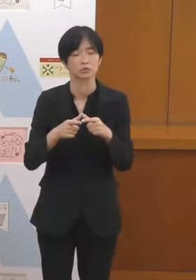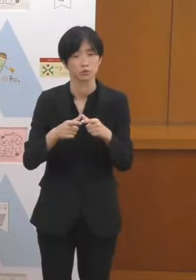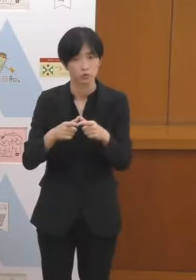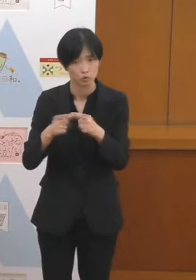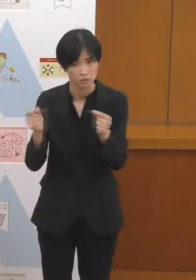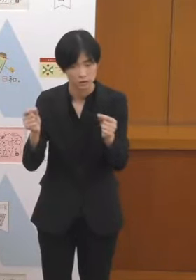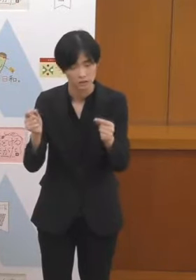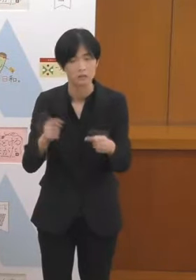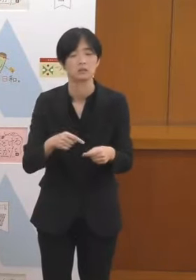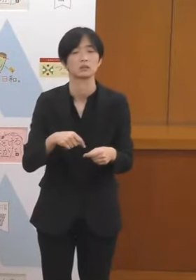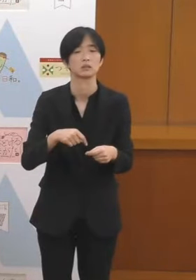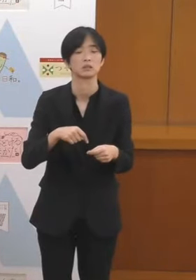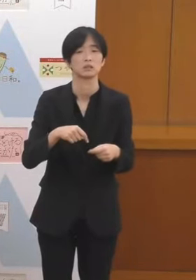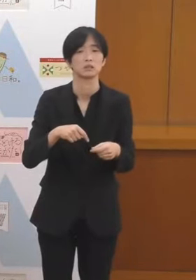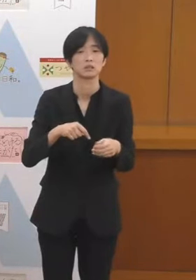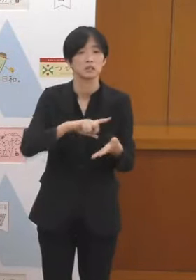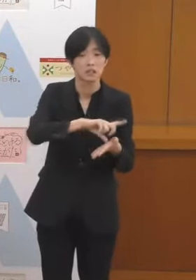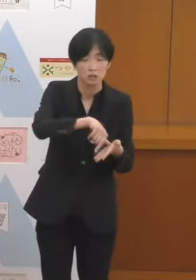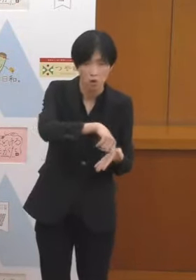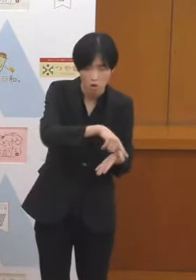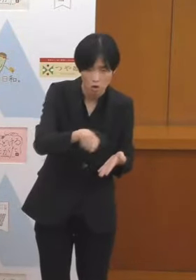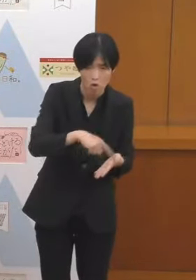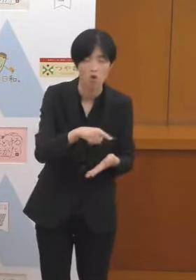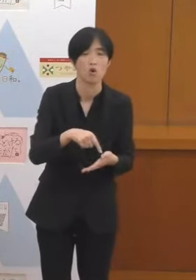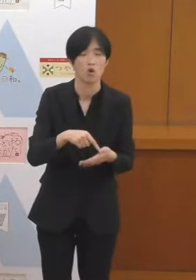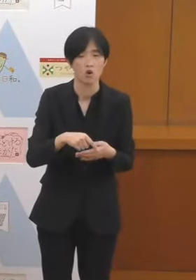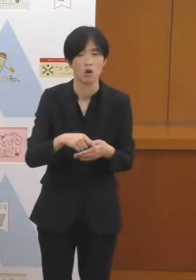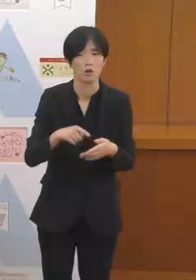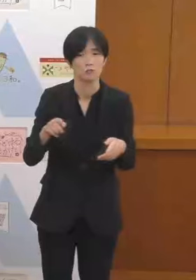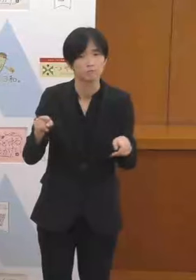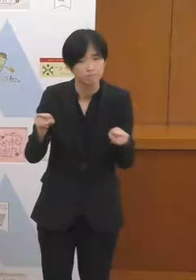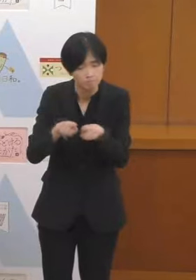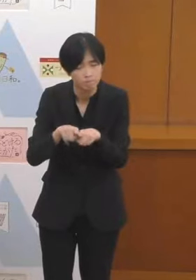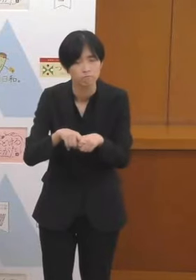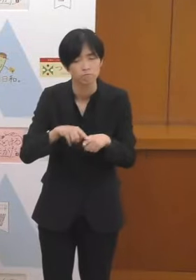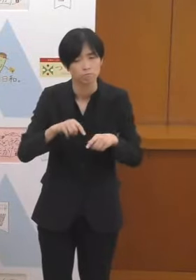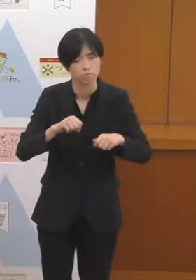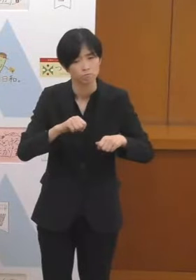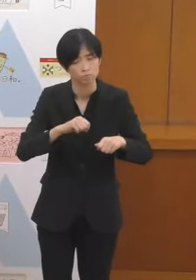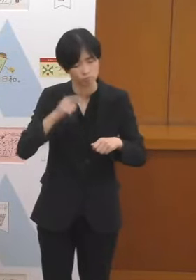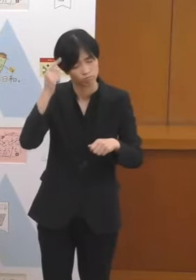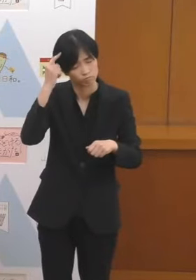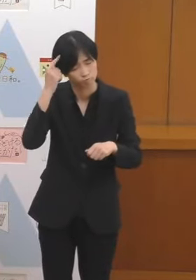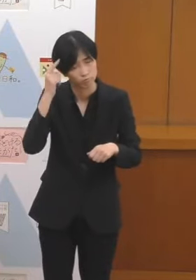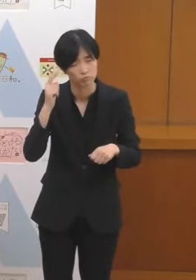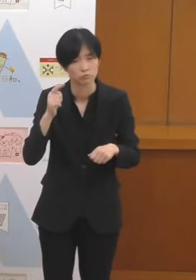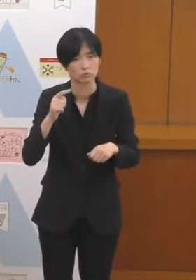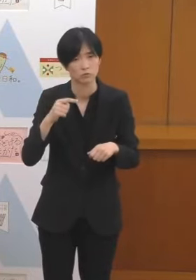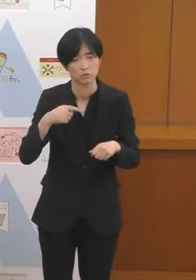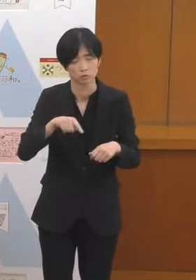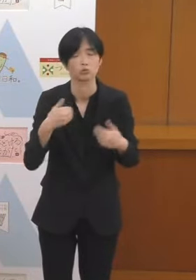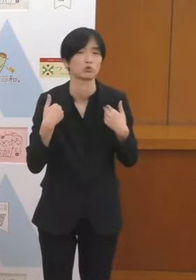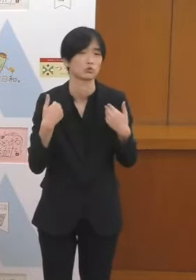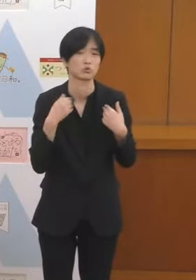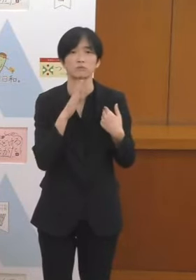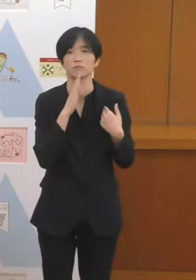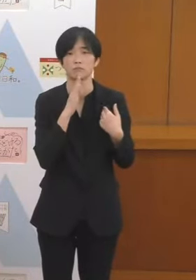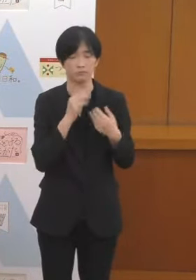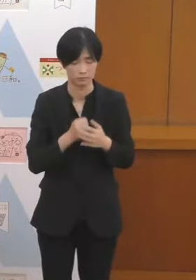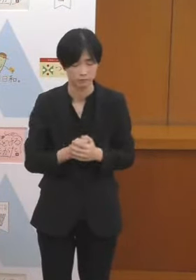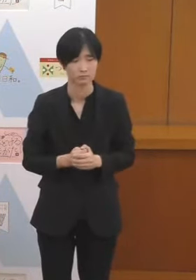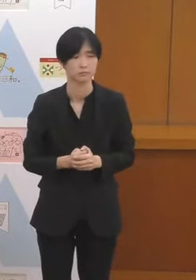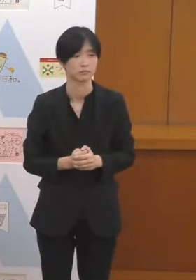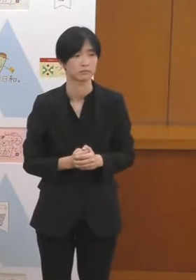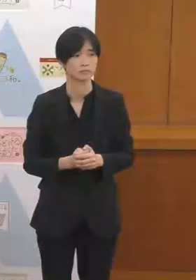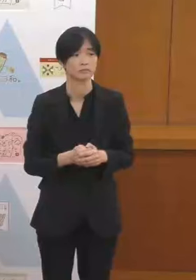ね大きく構えて取り組んでいくべき課題ではないかなという風に思って